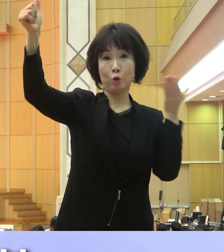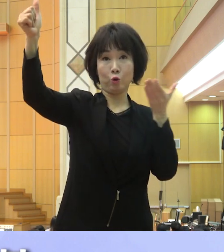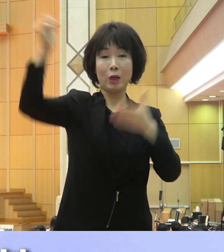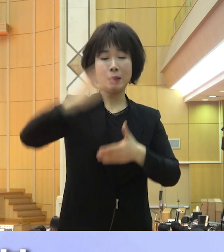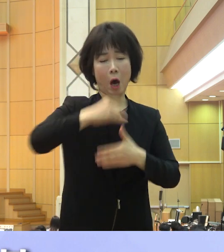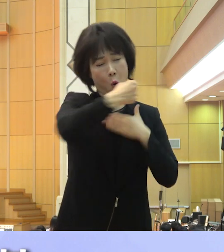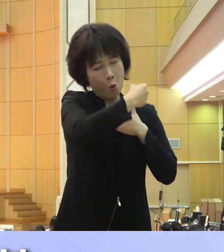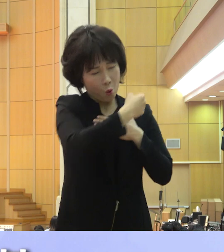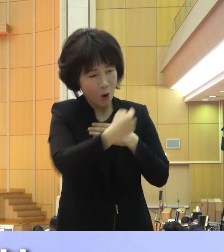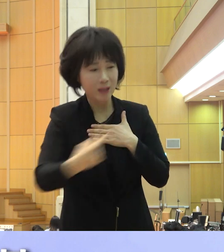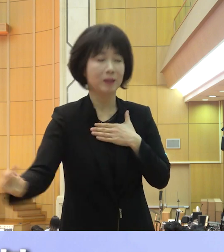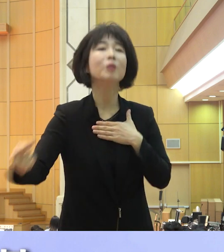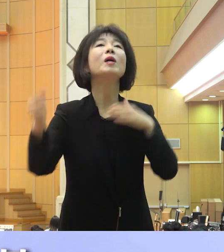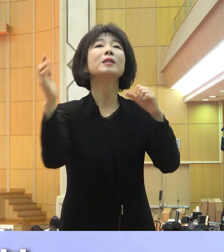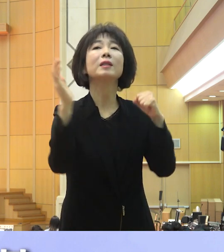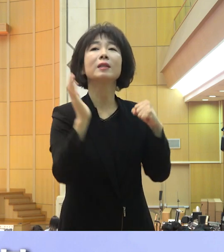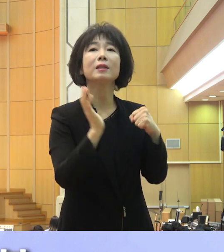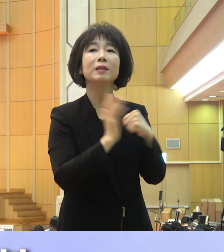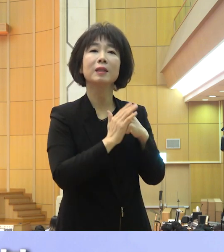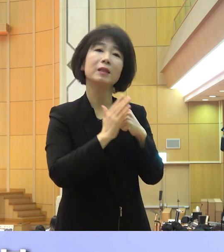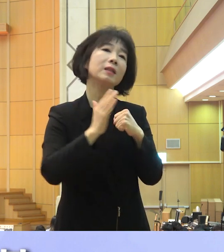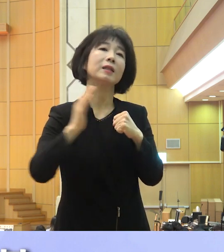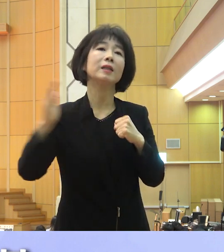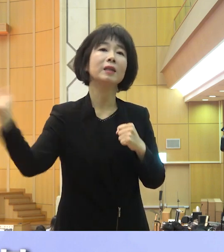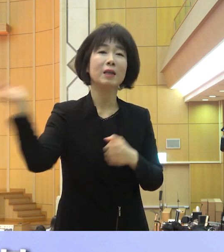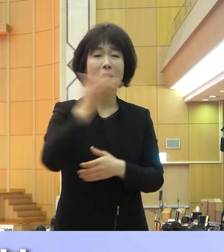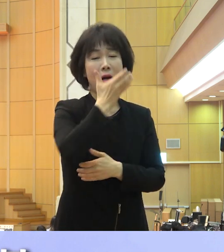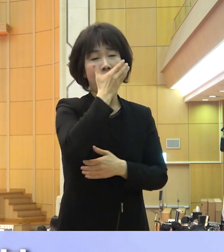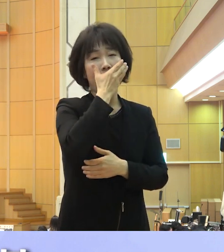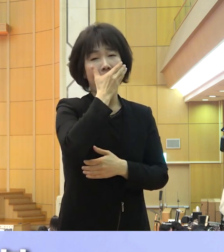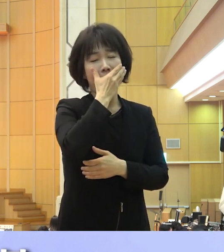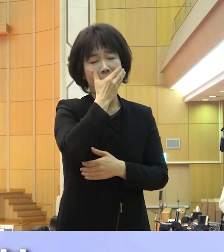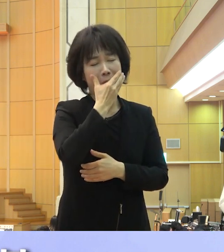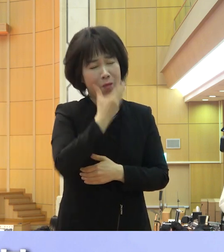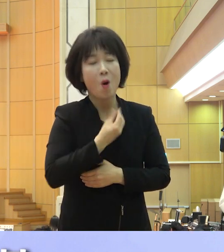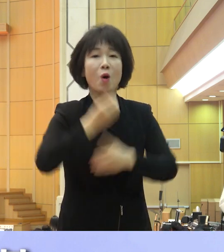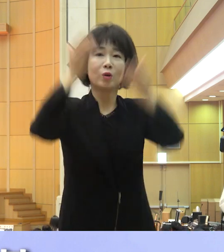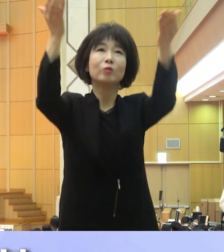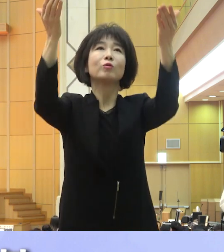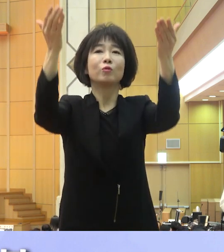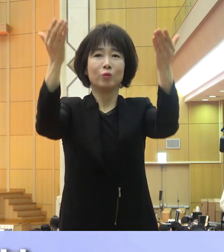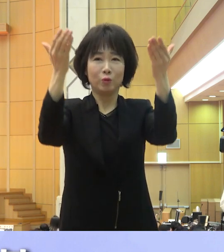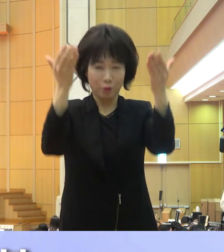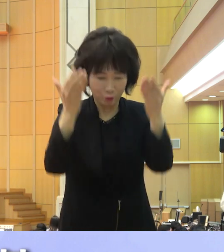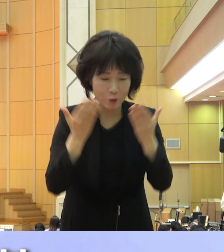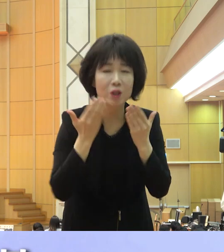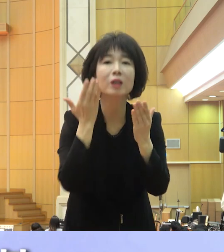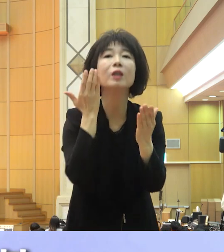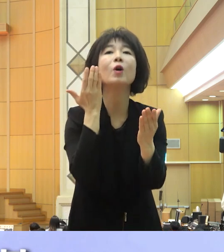나 주께 왔으니 복